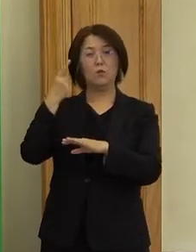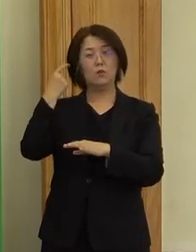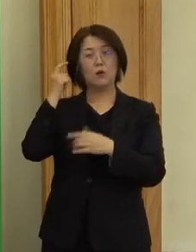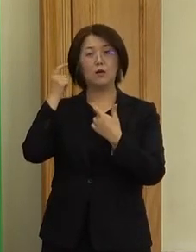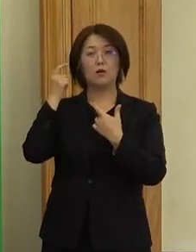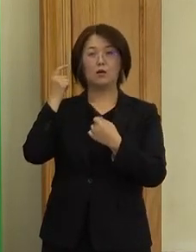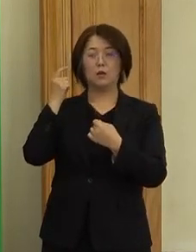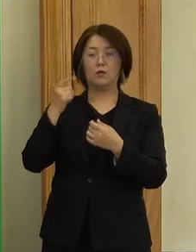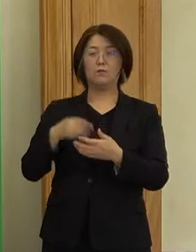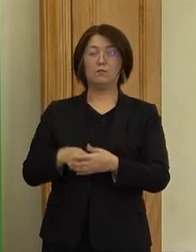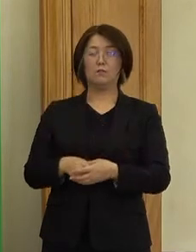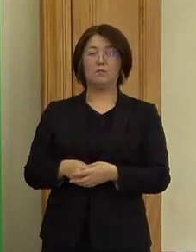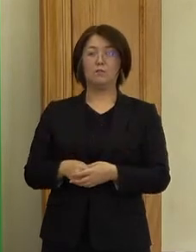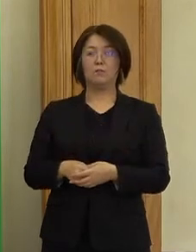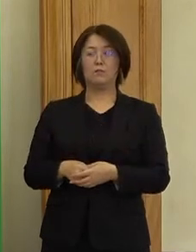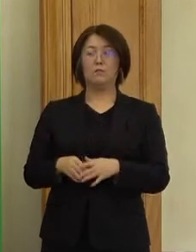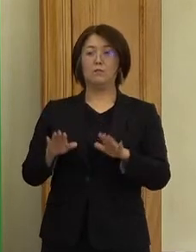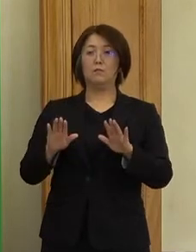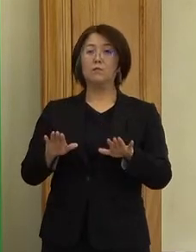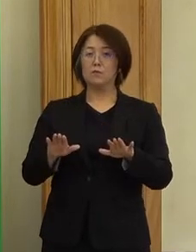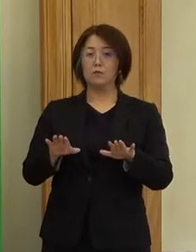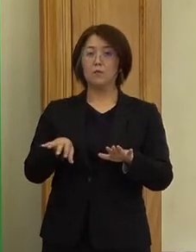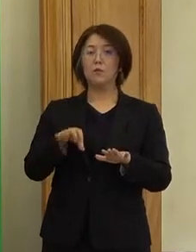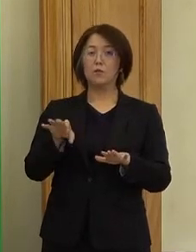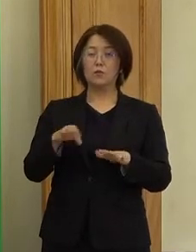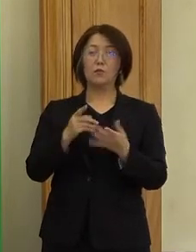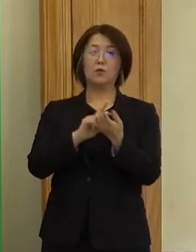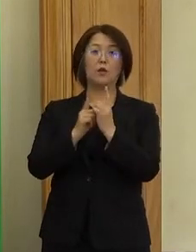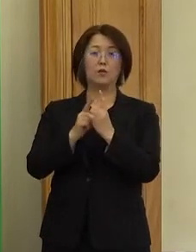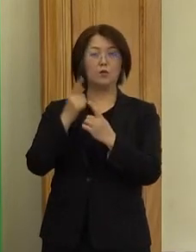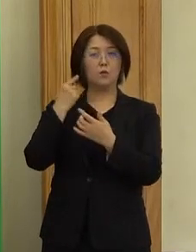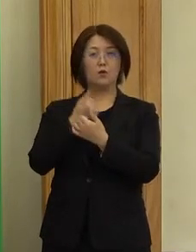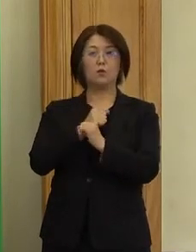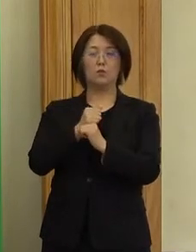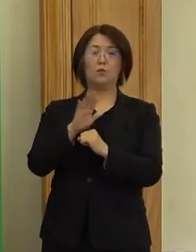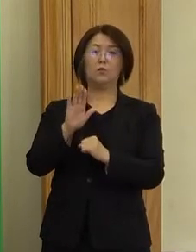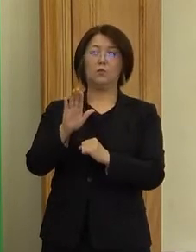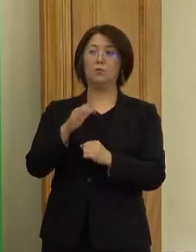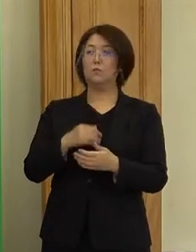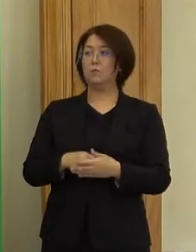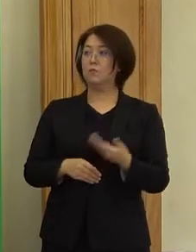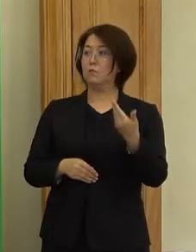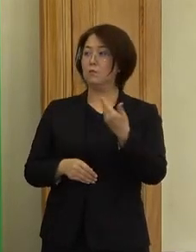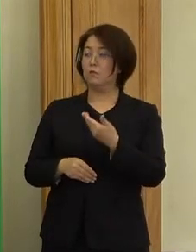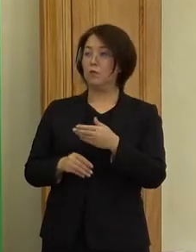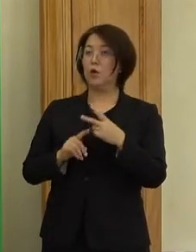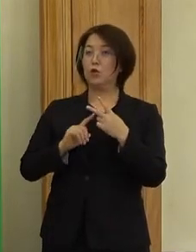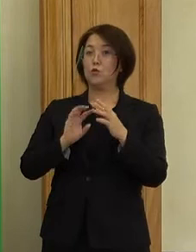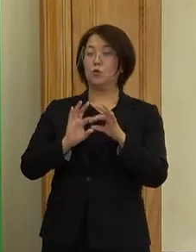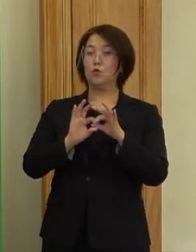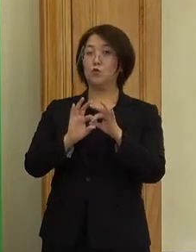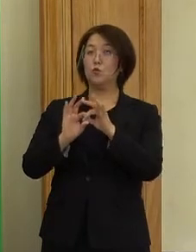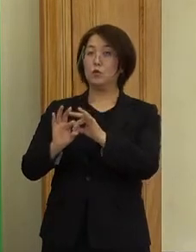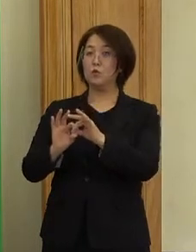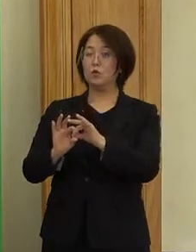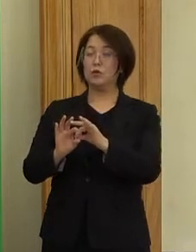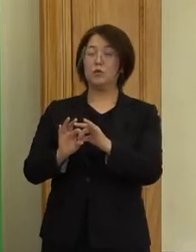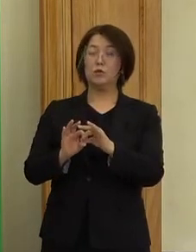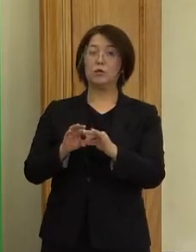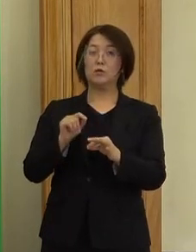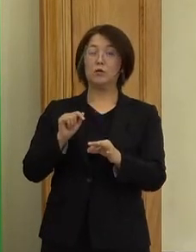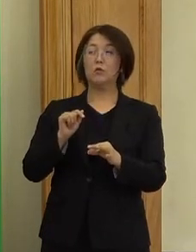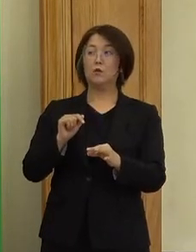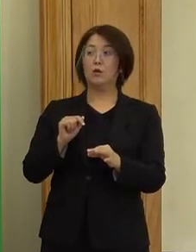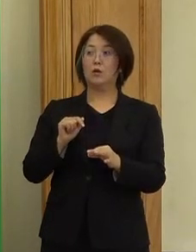いと思います。現在のところそういう対応をさせていただきます。 すみません、通知に関しては